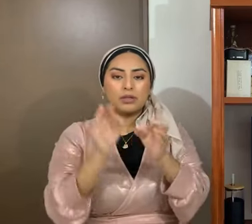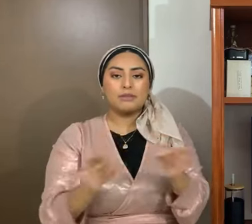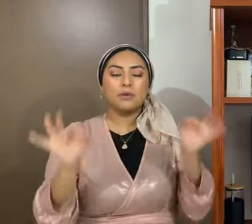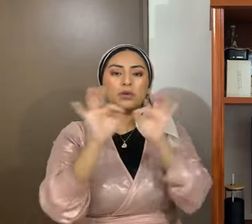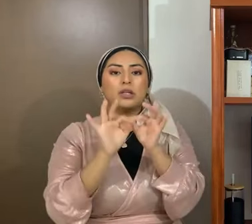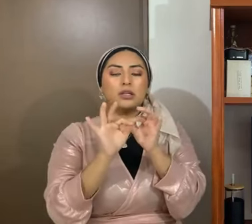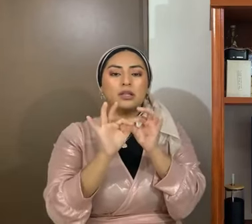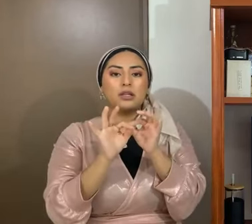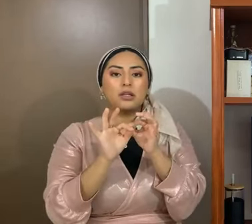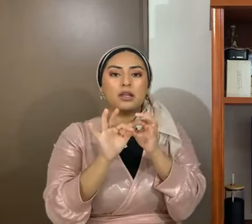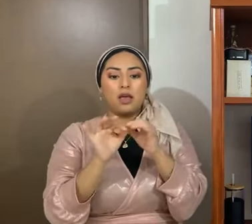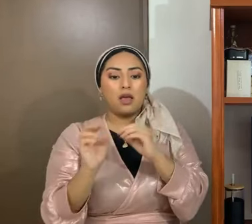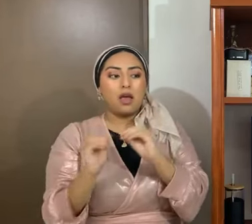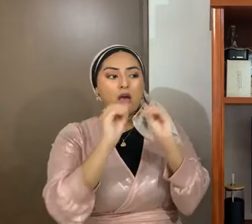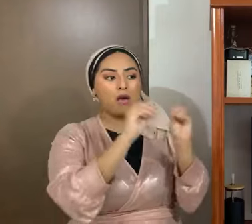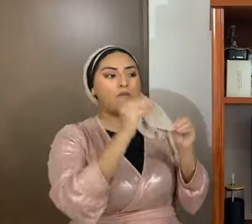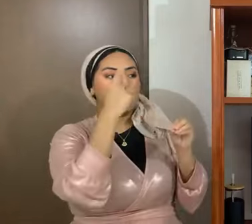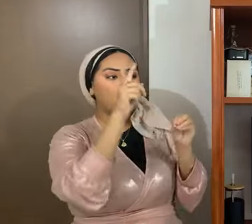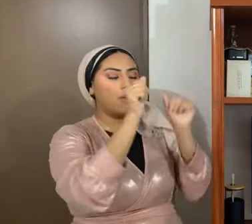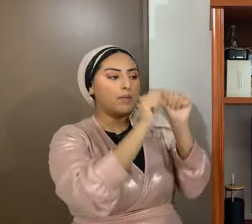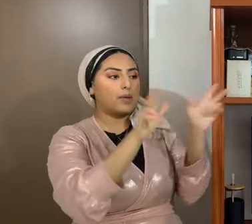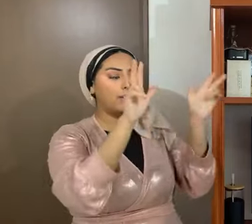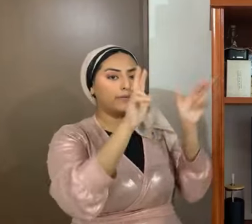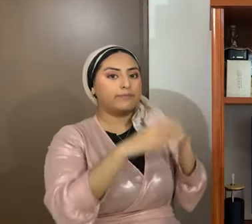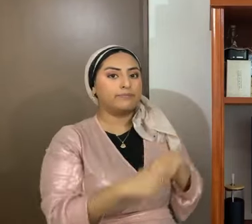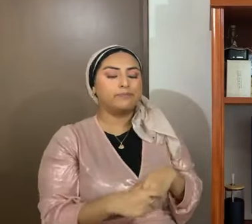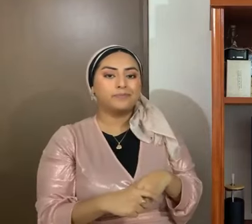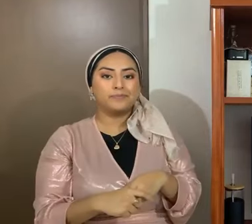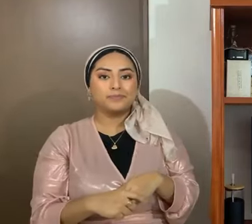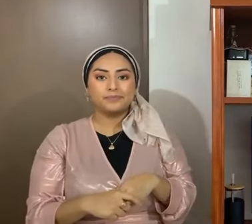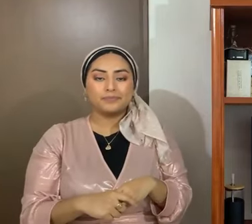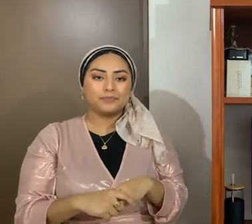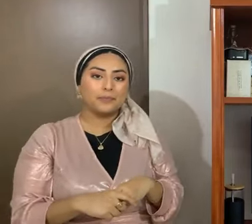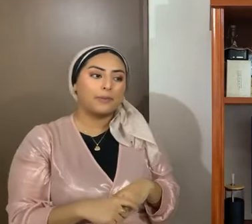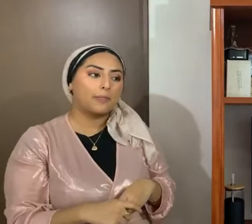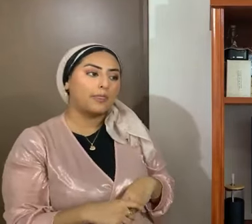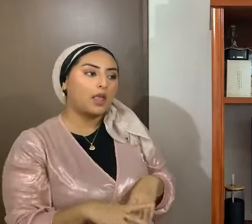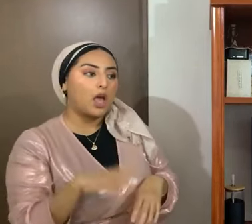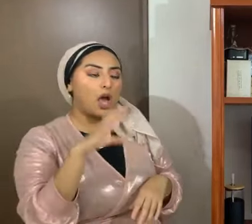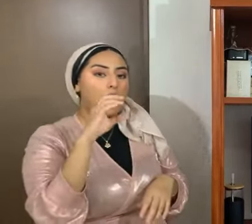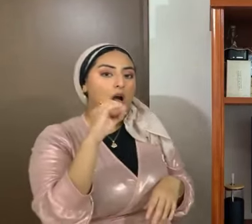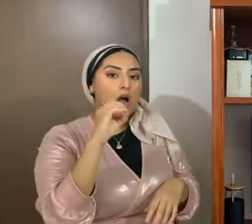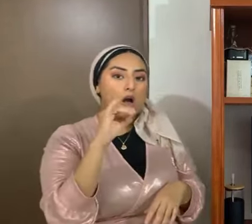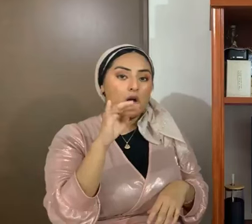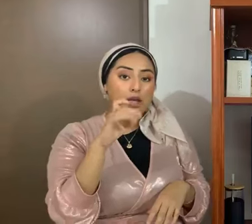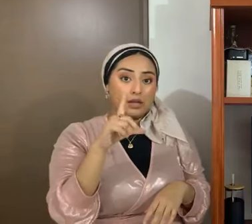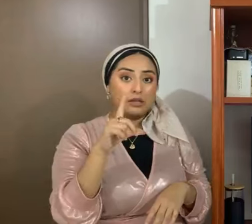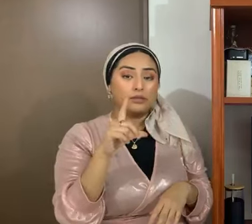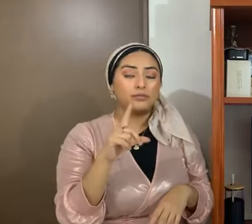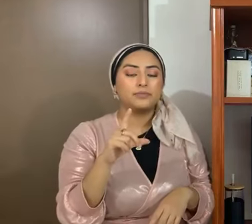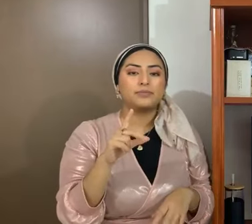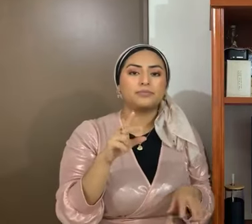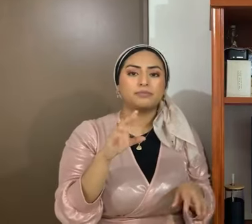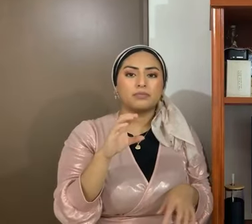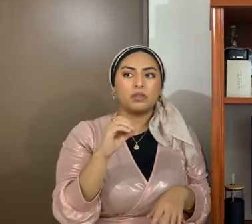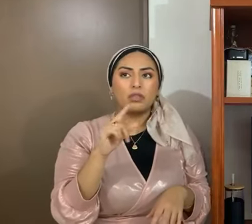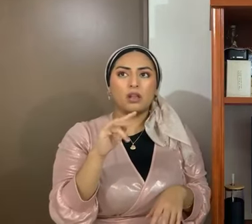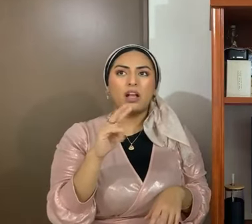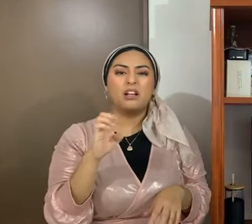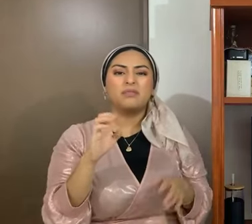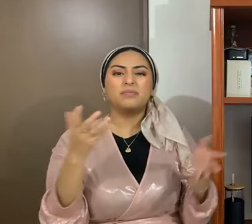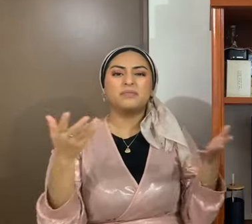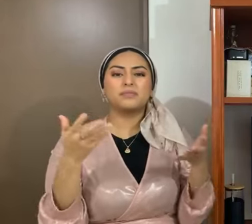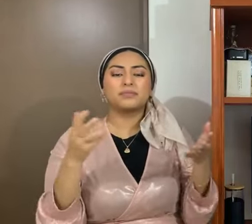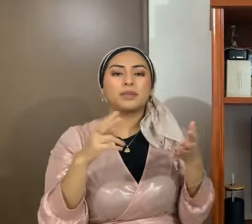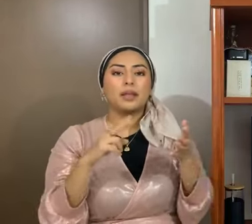a decirlo así, era para la menorá. Bueno, el aceite de olivo representa a